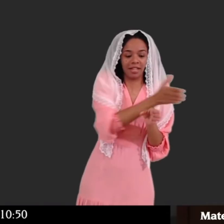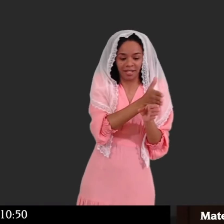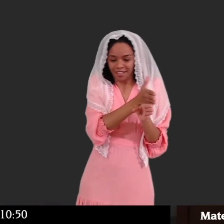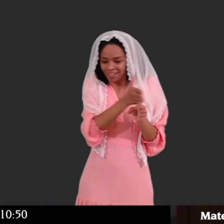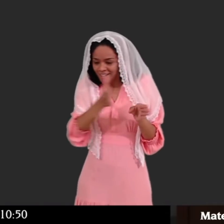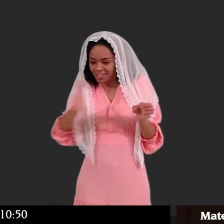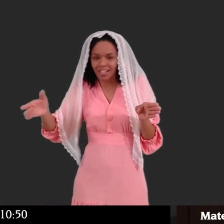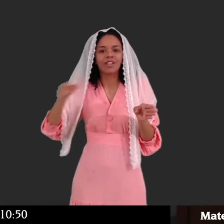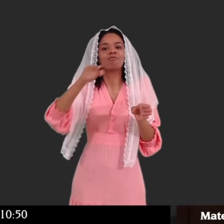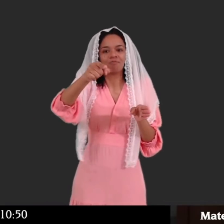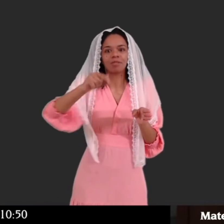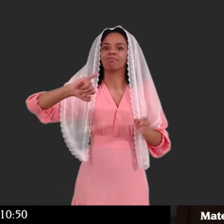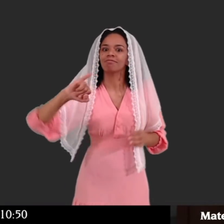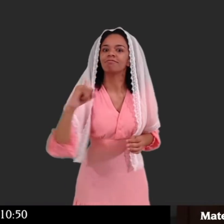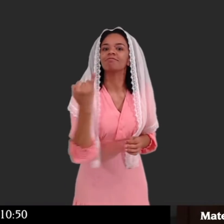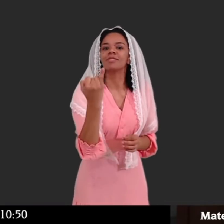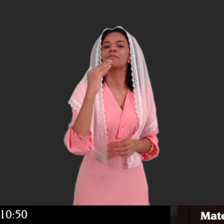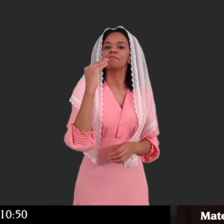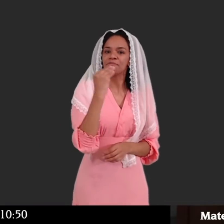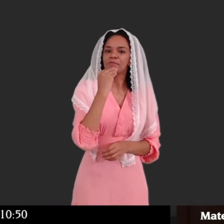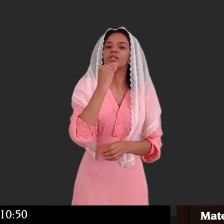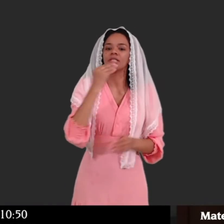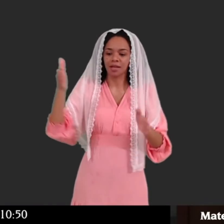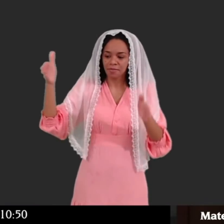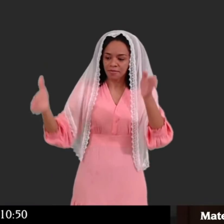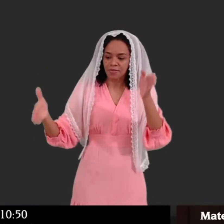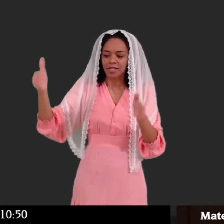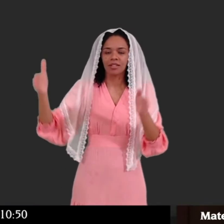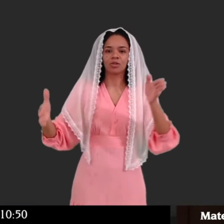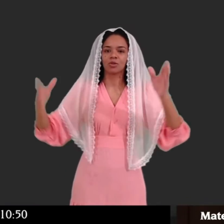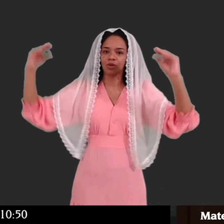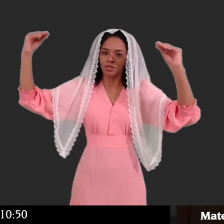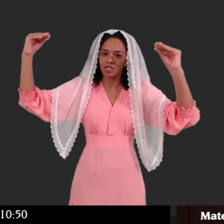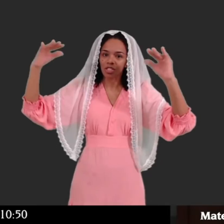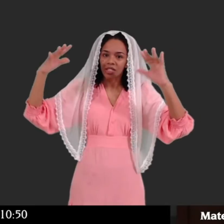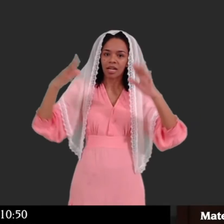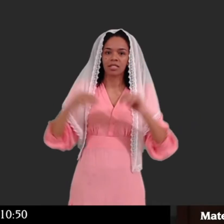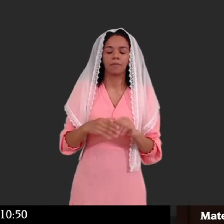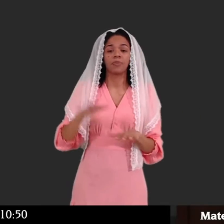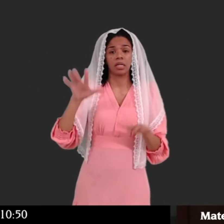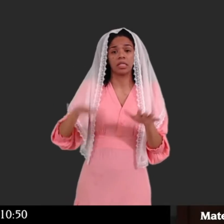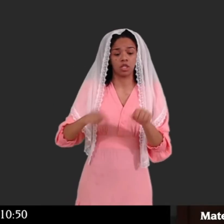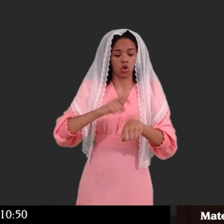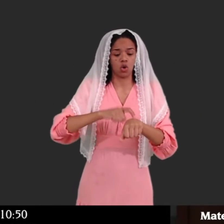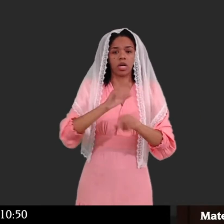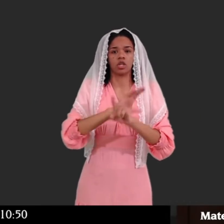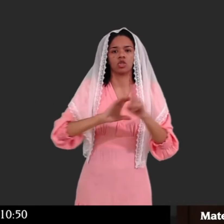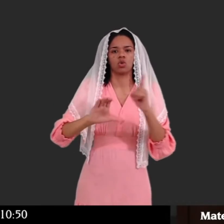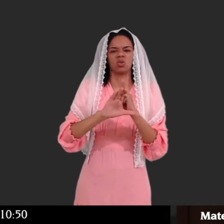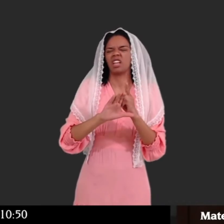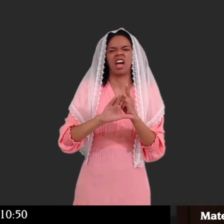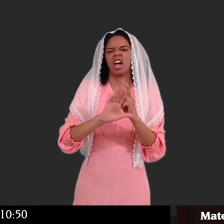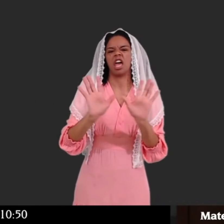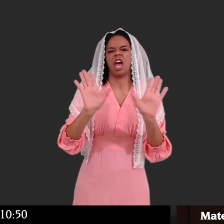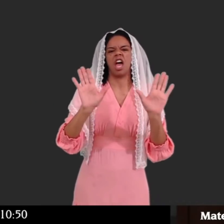de nascer no tempo da graça. E muitos no nosso meio, de culto, estão indo para o shopping. Não vou congregar, não, que